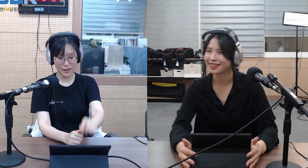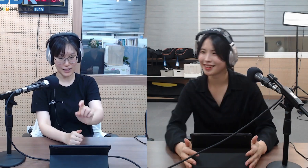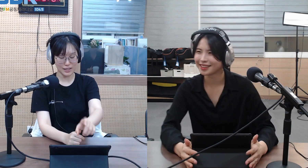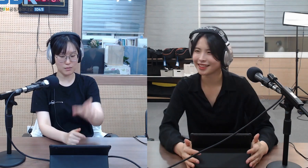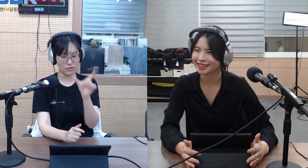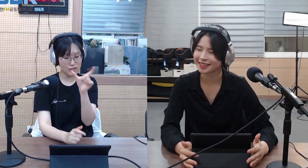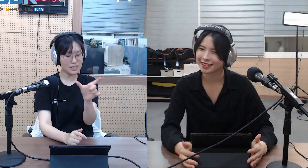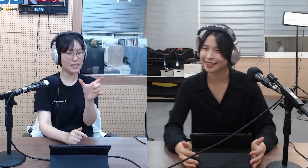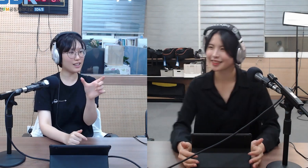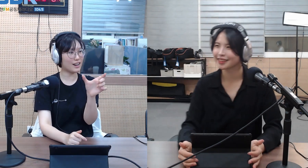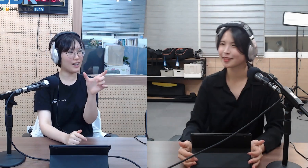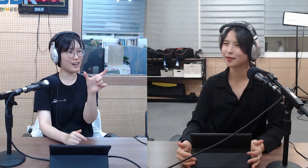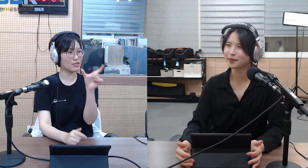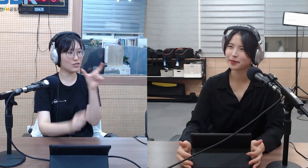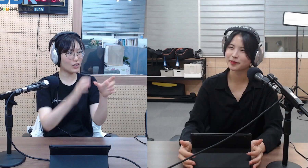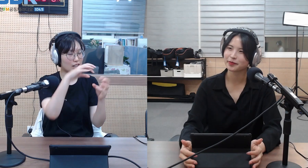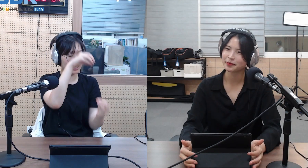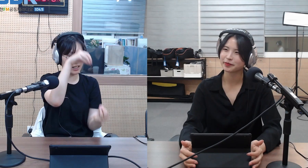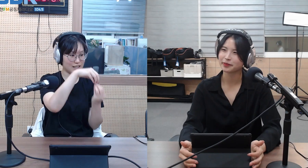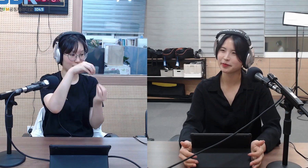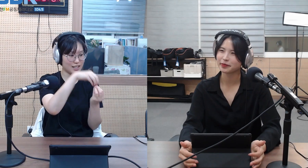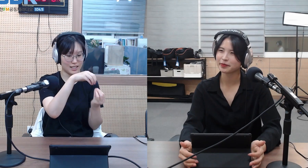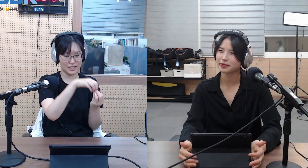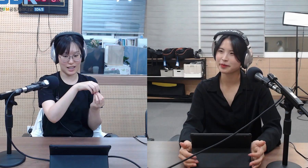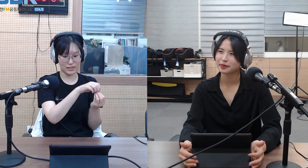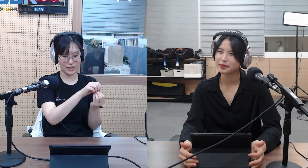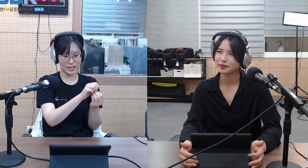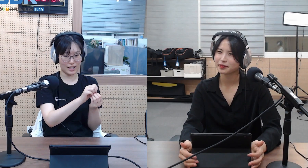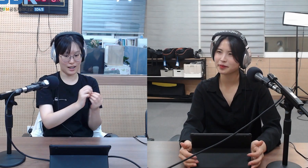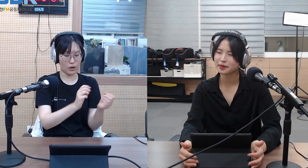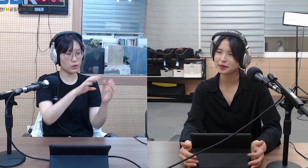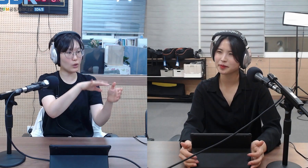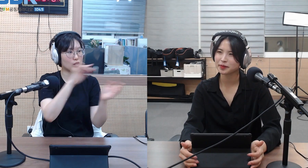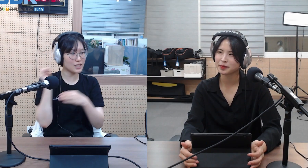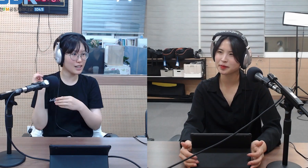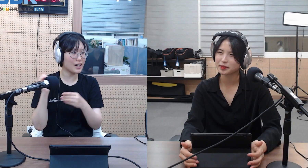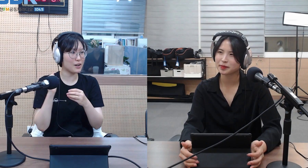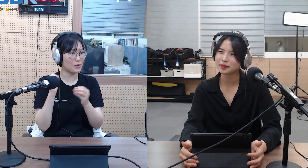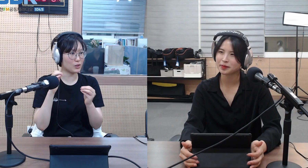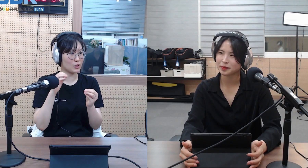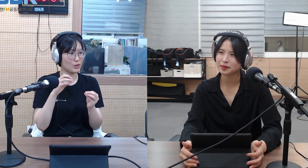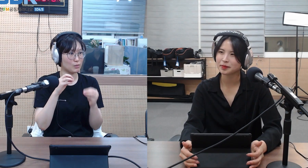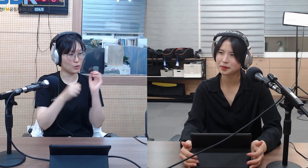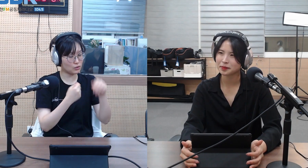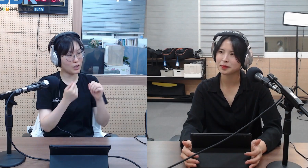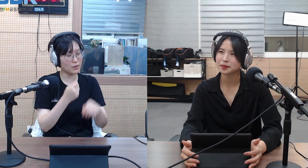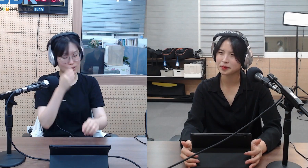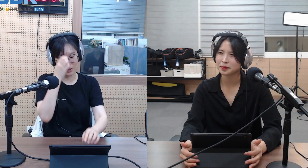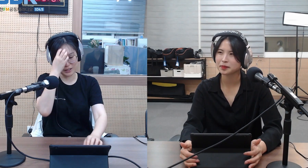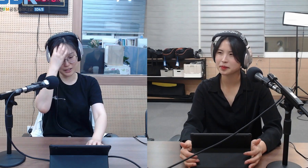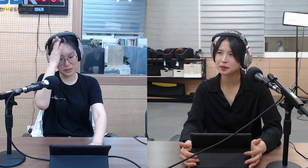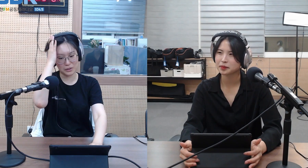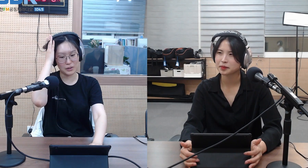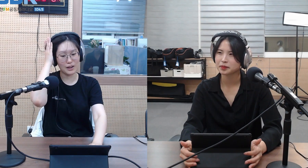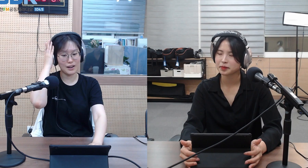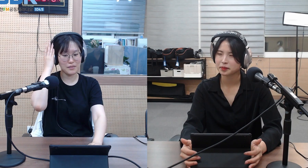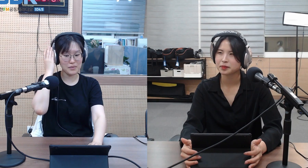확실히 문장이랑 수어랑 이제 1대1 대치가 안 되니까 어떤 거는 생략하고 어떤 거는 뭐 추가하고 그러잖아요.